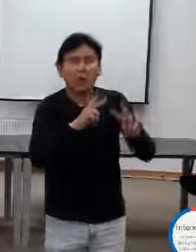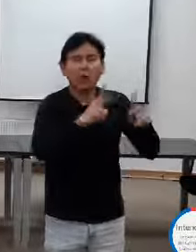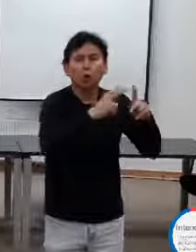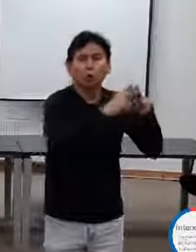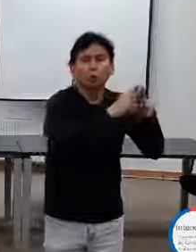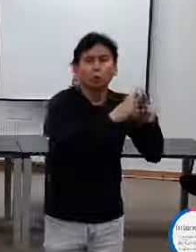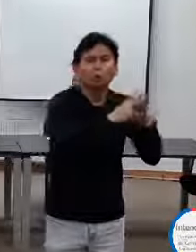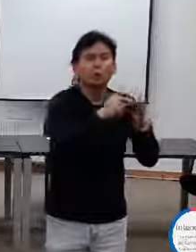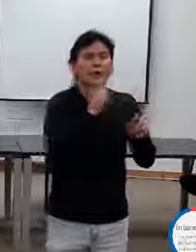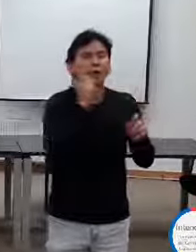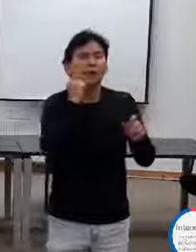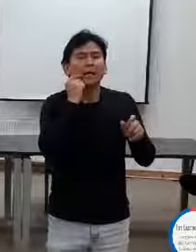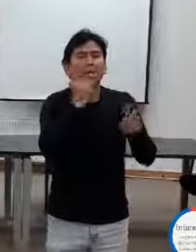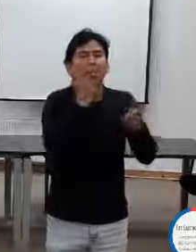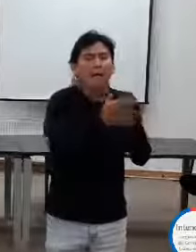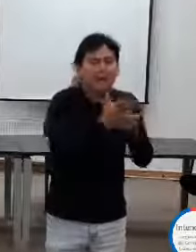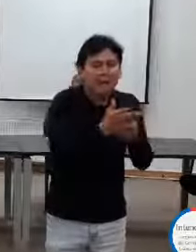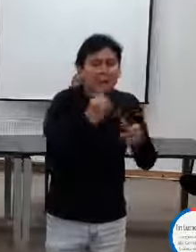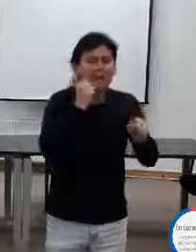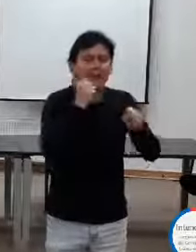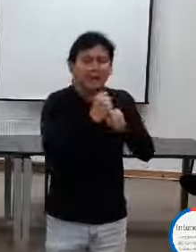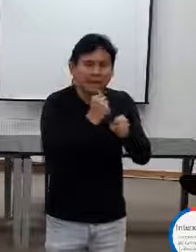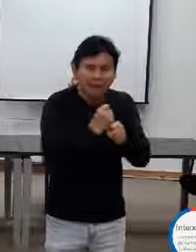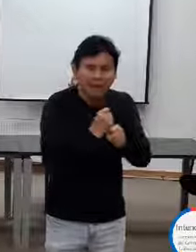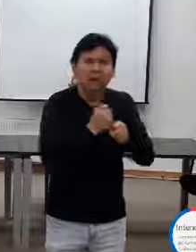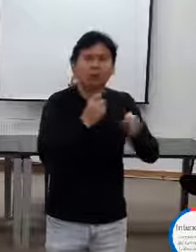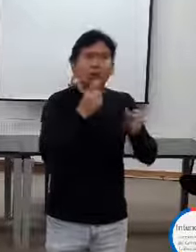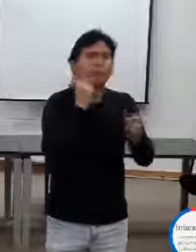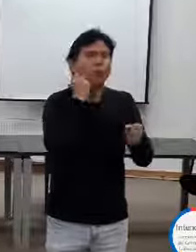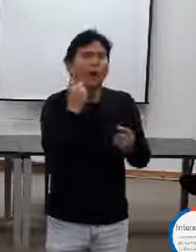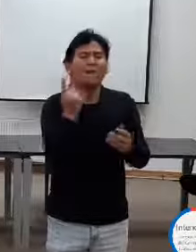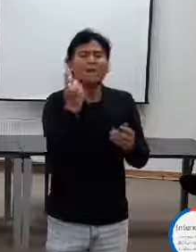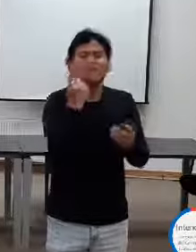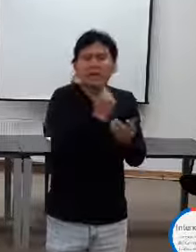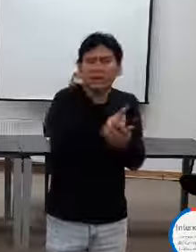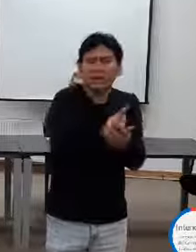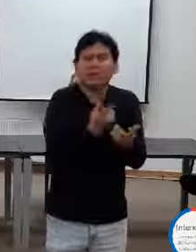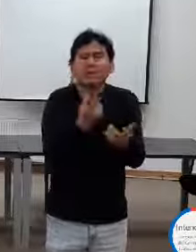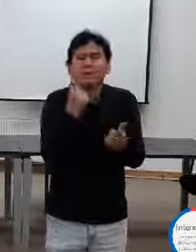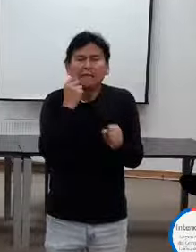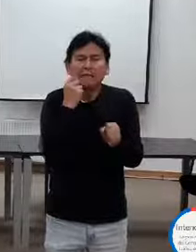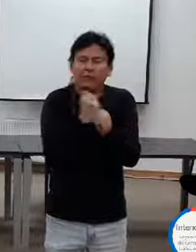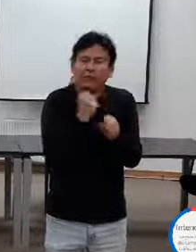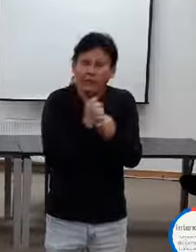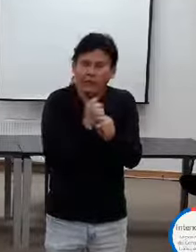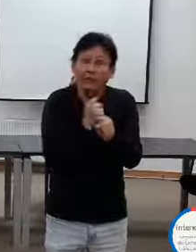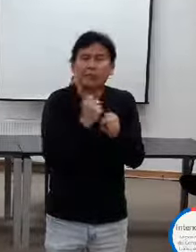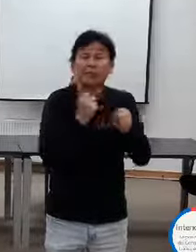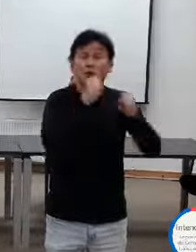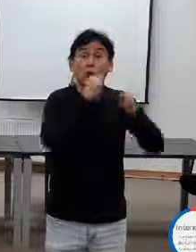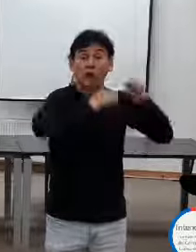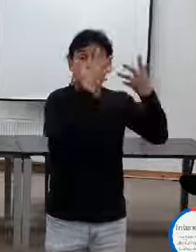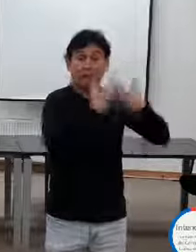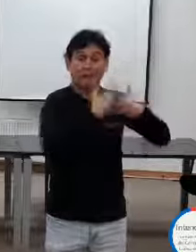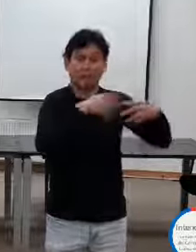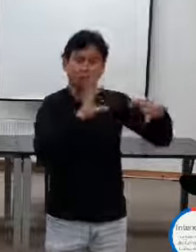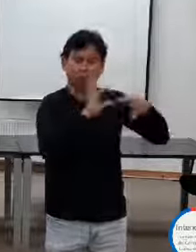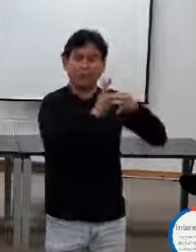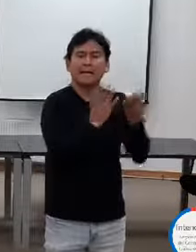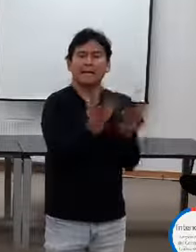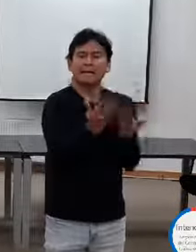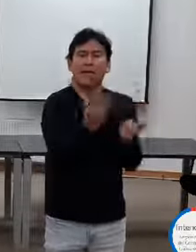que tienen en cartera, en ejercicio, las que vienen de acuerdo a su calendario y trabajar con las respectivas empresas la